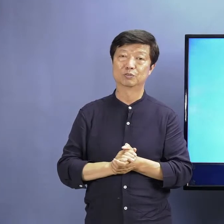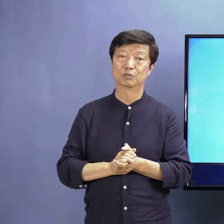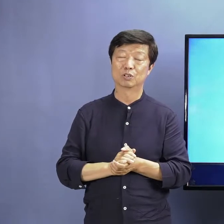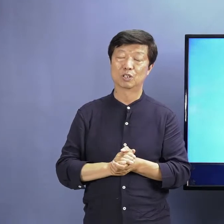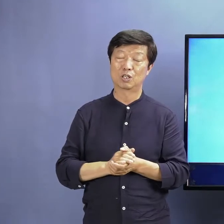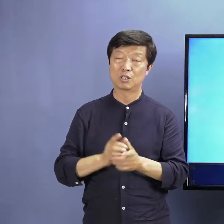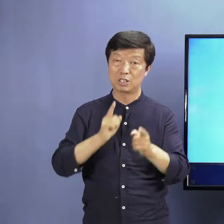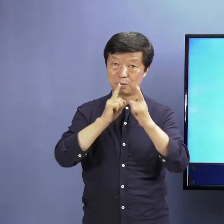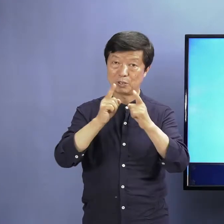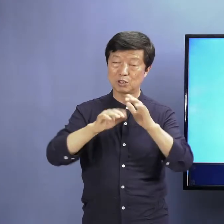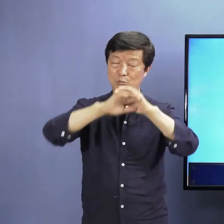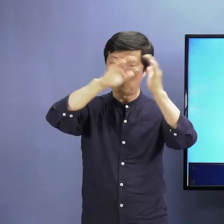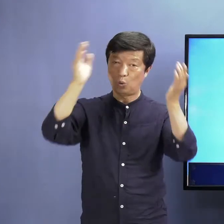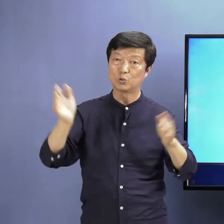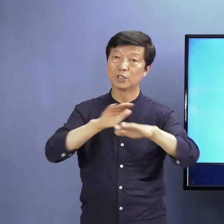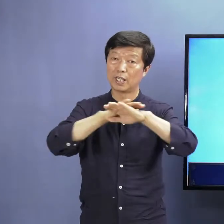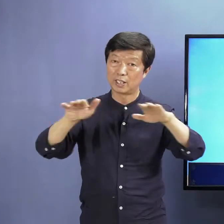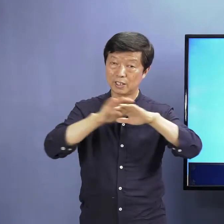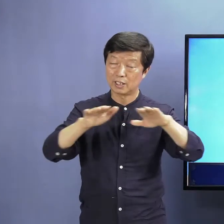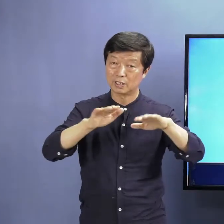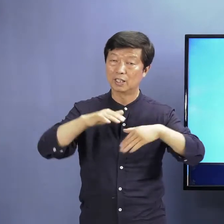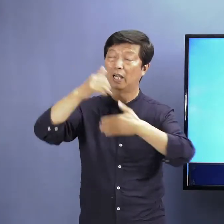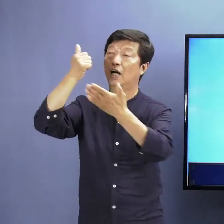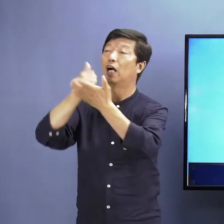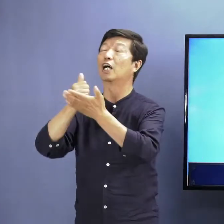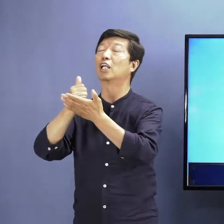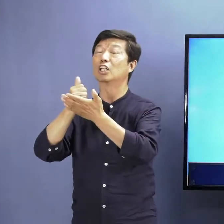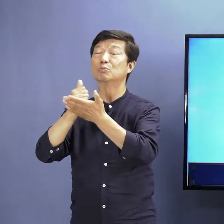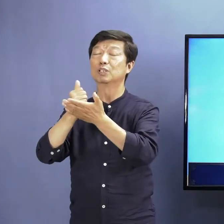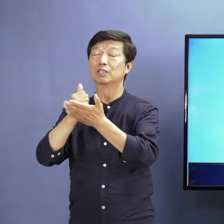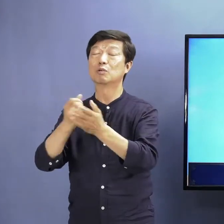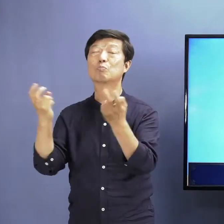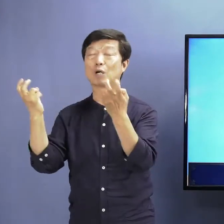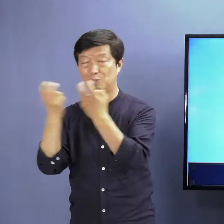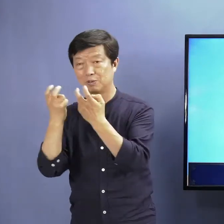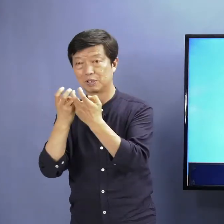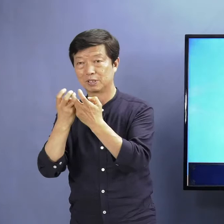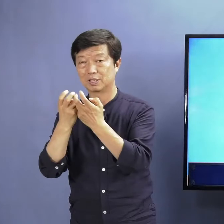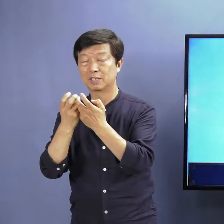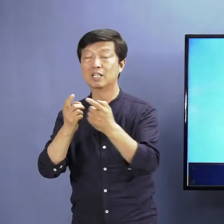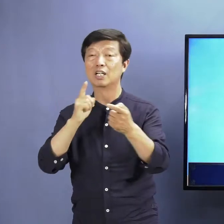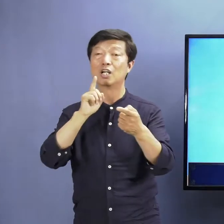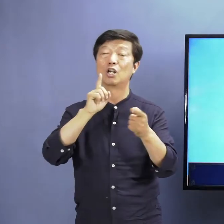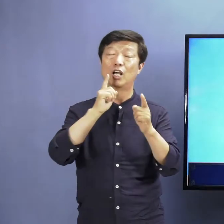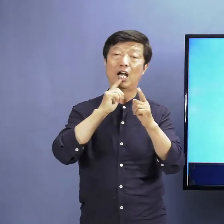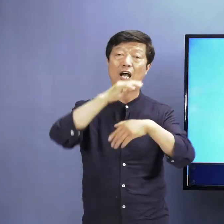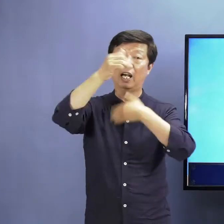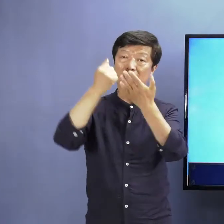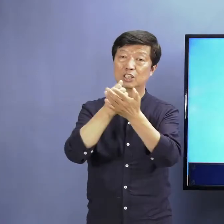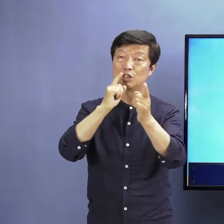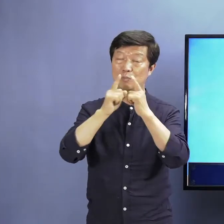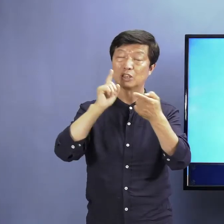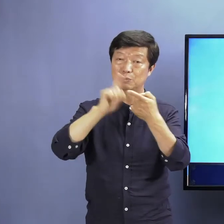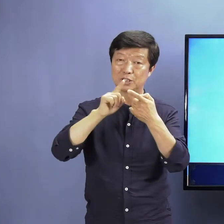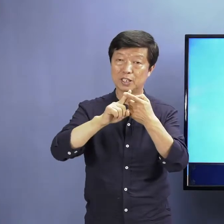해결하는 그런 하나님의 어떤 역사하심입니다. 이 신뢰를, 말씀에 대한 신뢰를 갖다가 회복하는 게 중요해요.